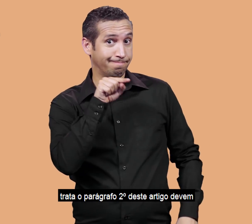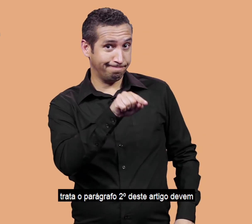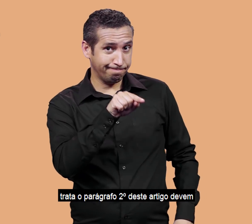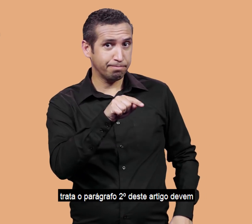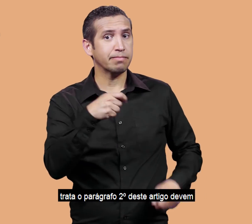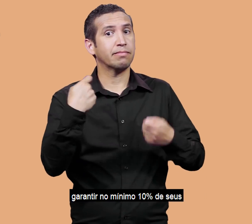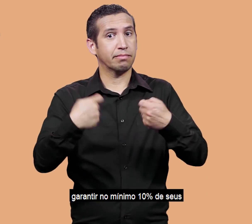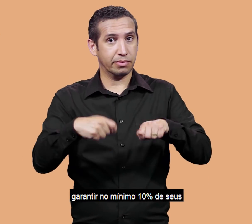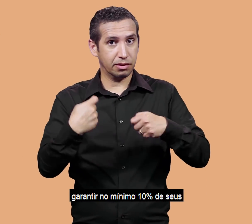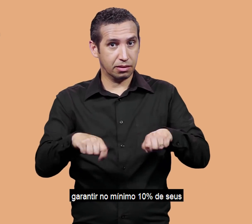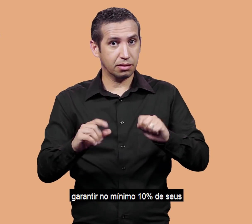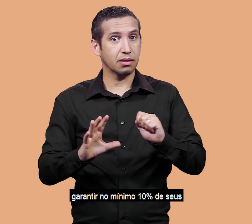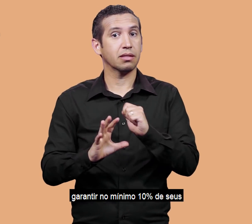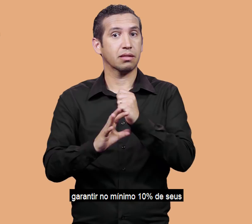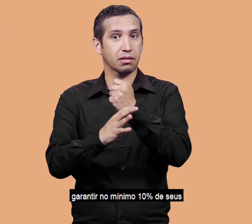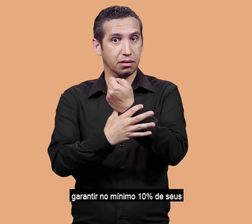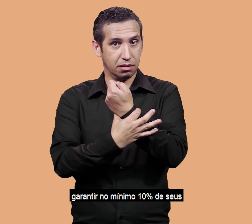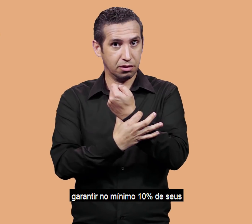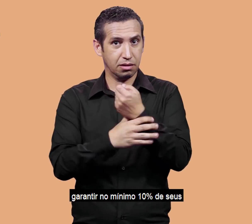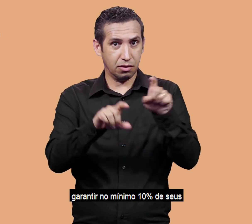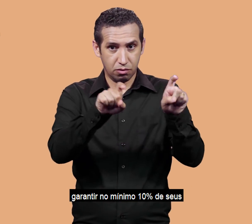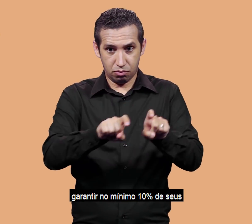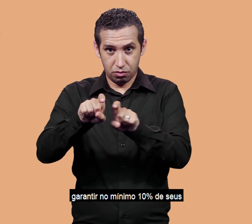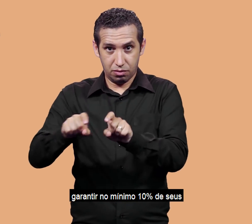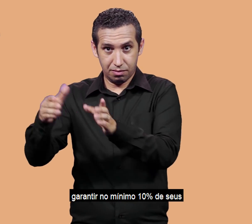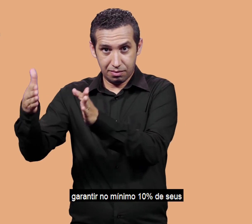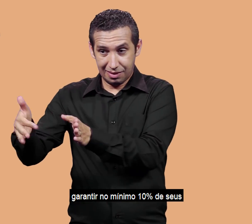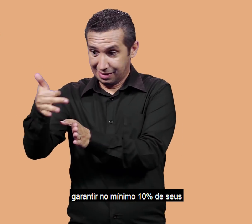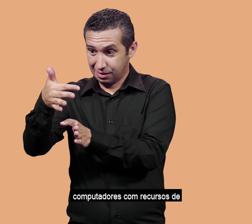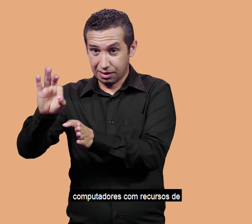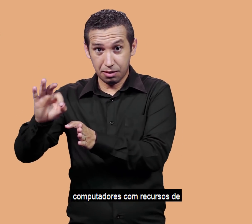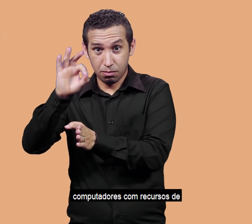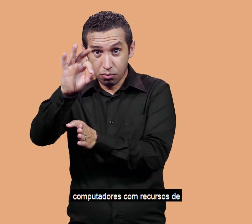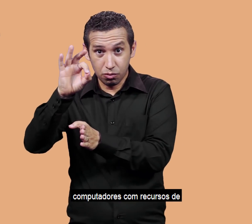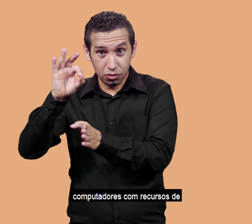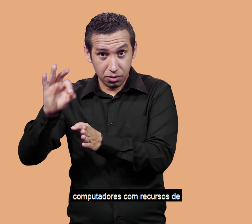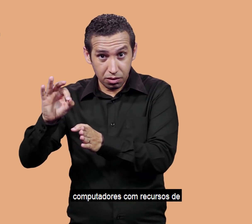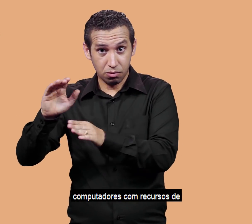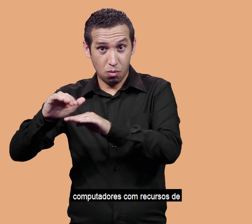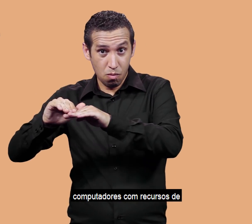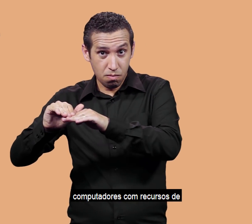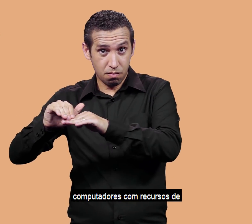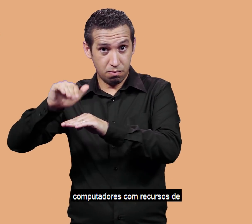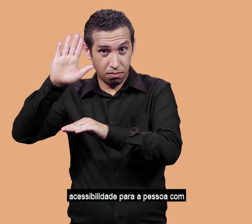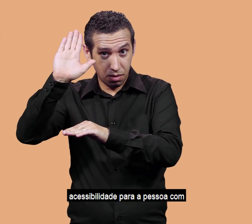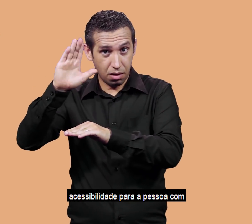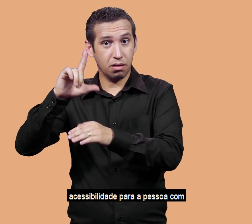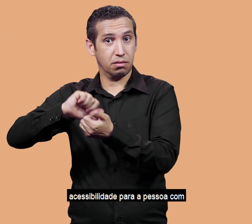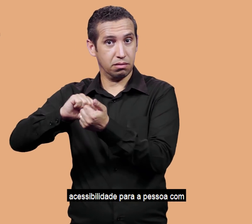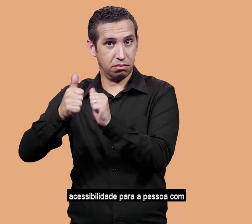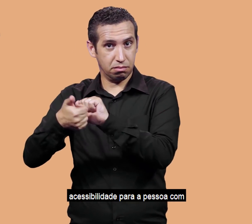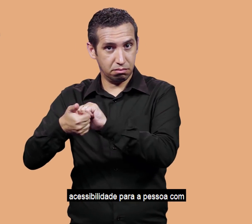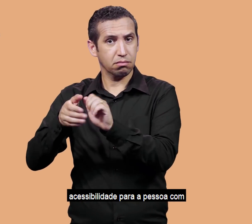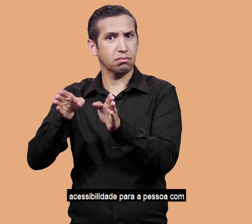garantir no mínimo 10% de seus computadores com recursos de acessibilidade para a pessoa com deficiência